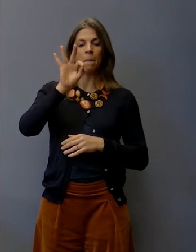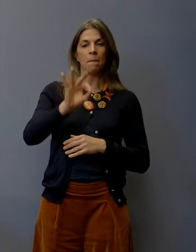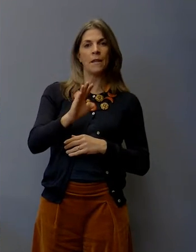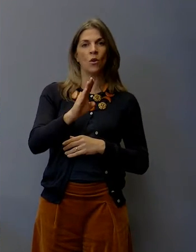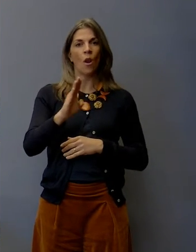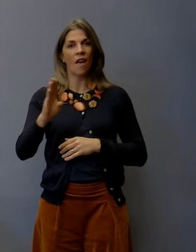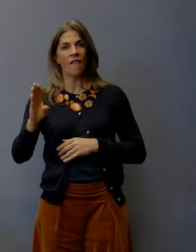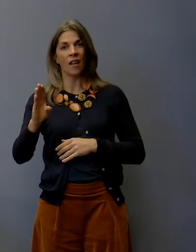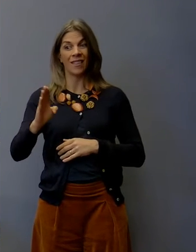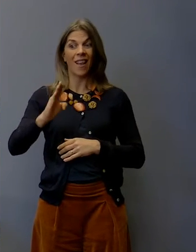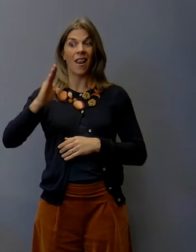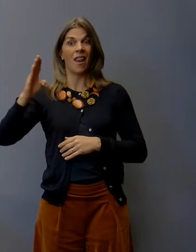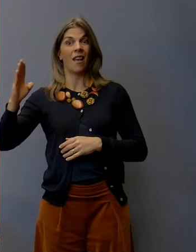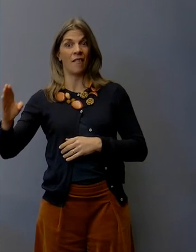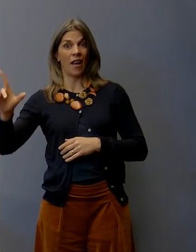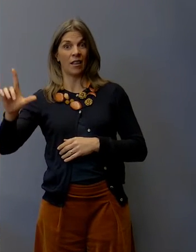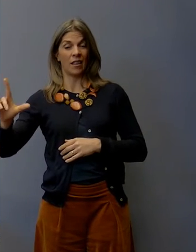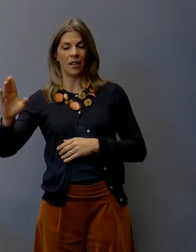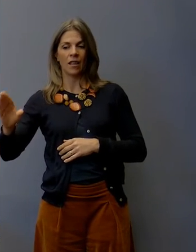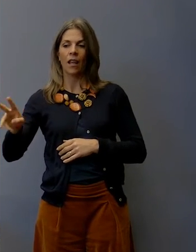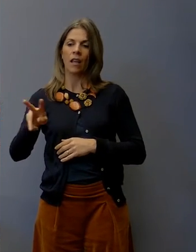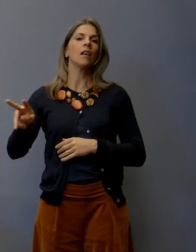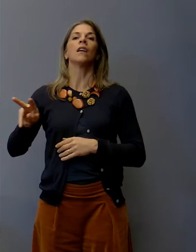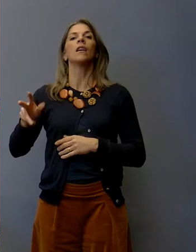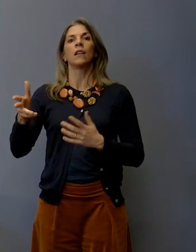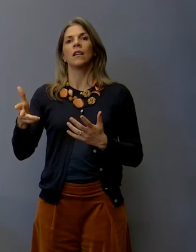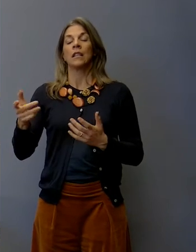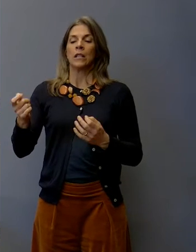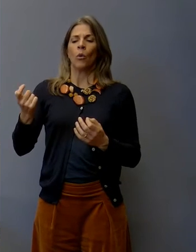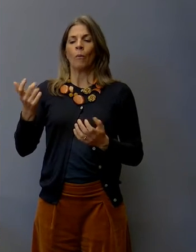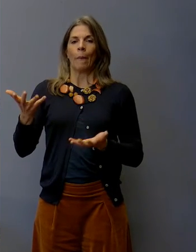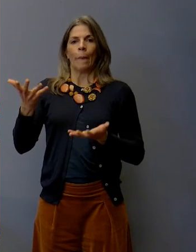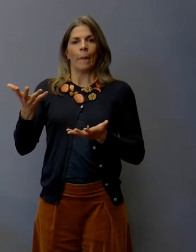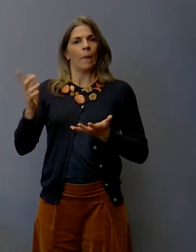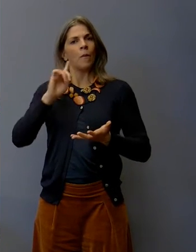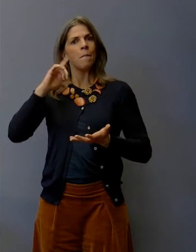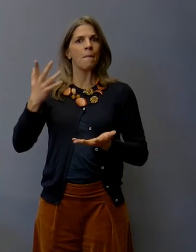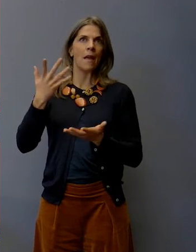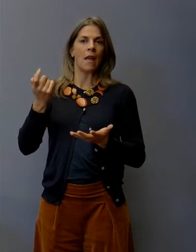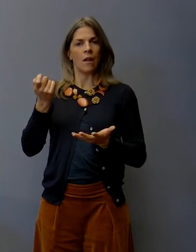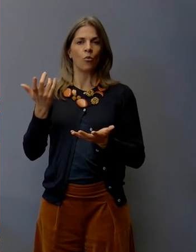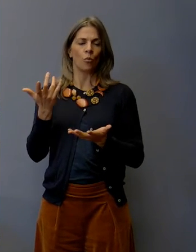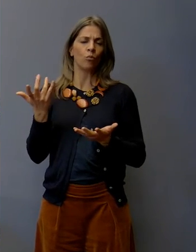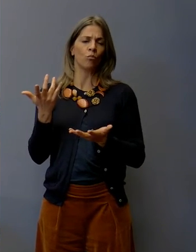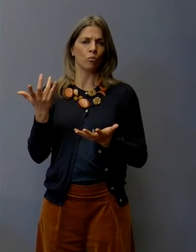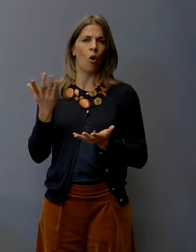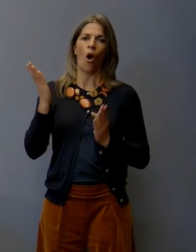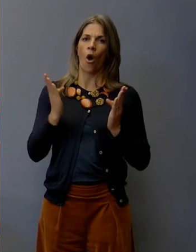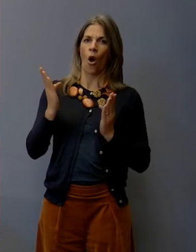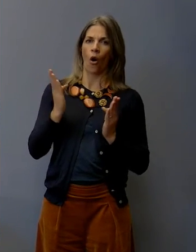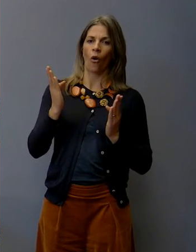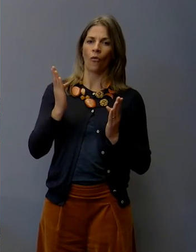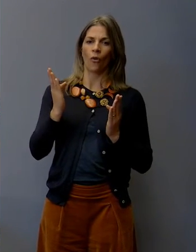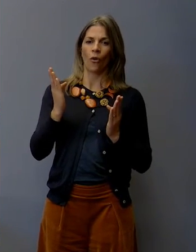sostanzialmente sono nelle condizioni forse leggermente migliori di noi qua sicuramente migliore di non quanto lo siano lo